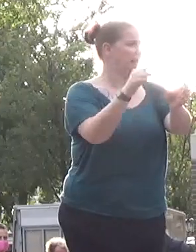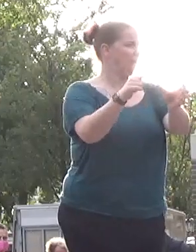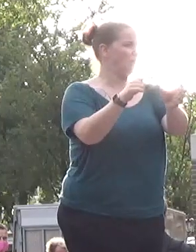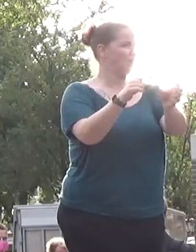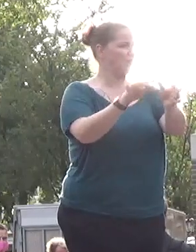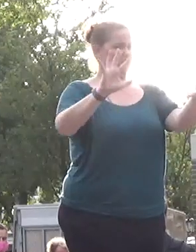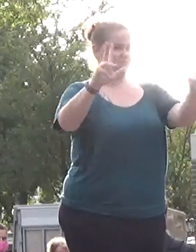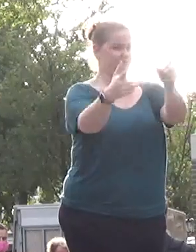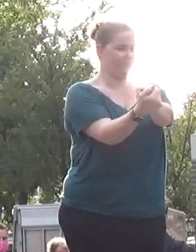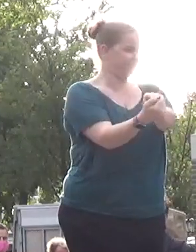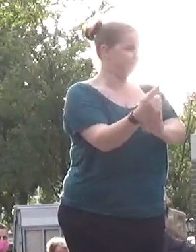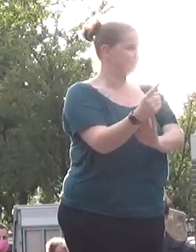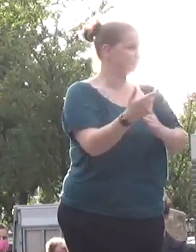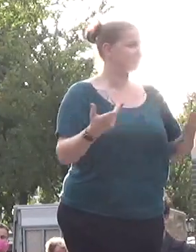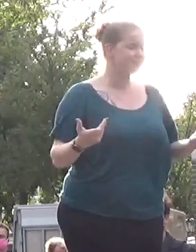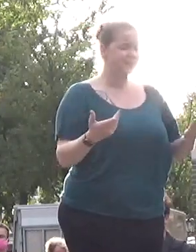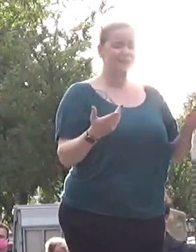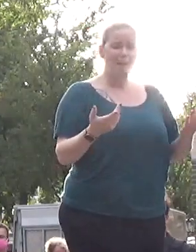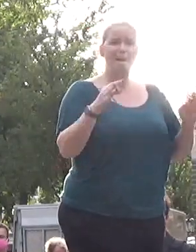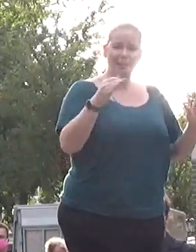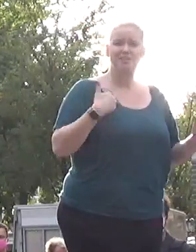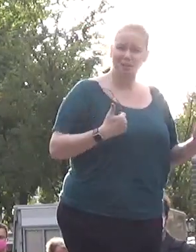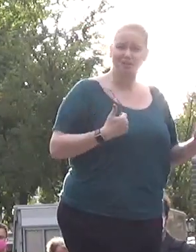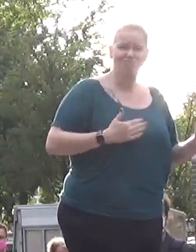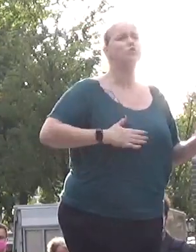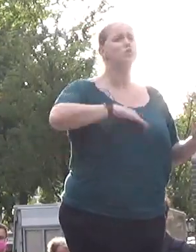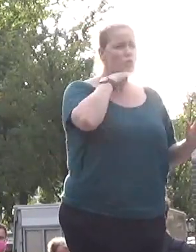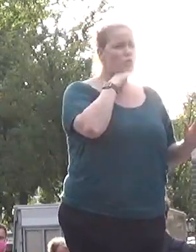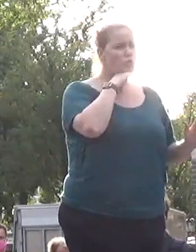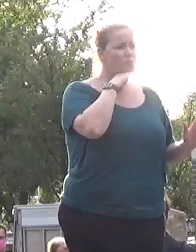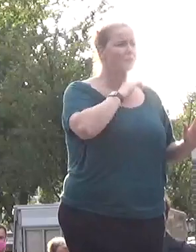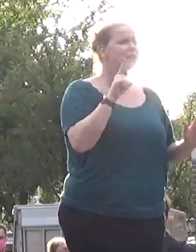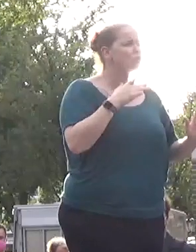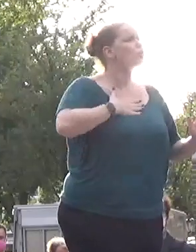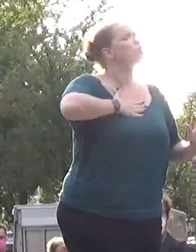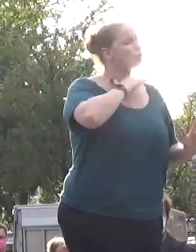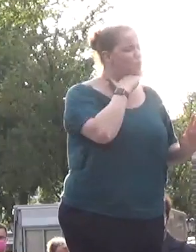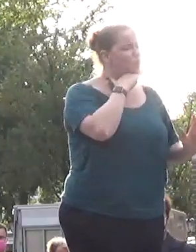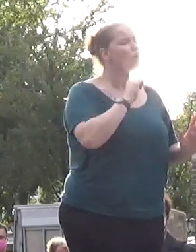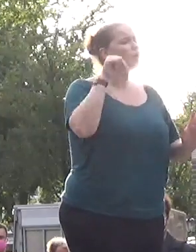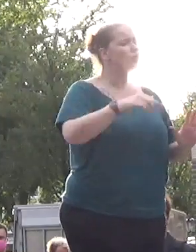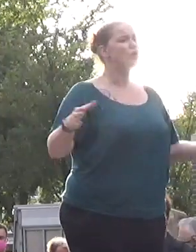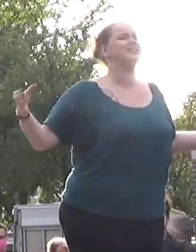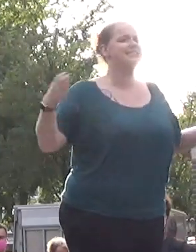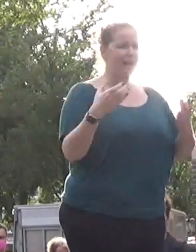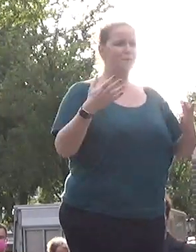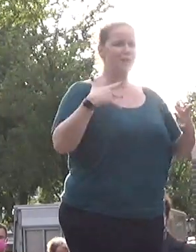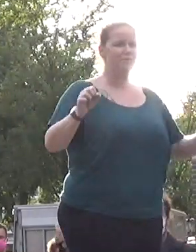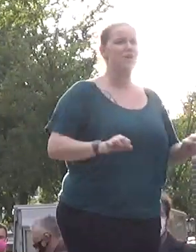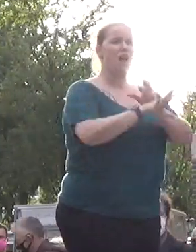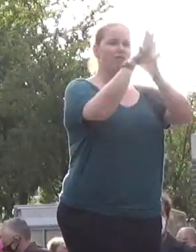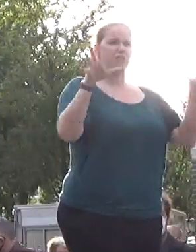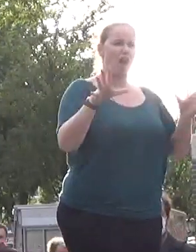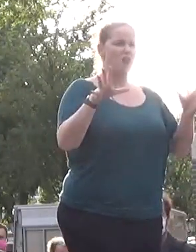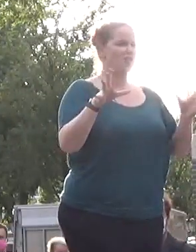worden geholpen? Beste mensen, genoeg is genoeg. We zijn hier bij elkaar om dat nog eens hardop met kracht